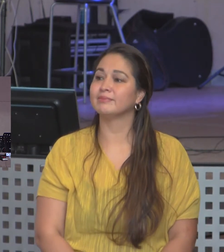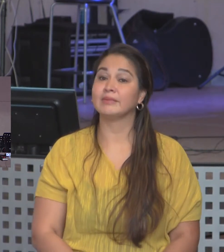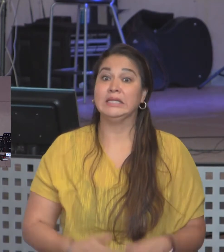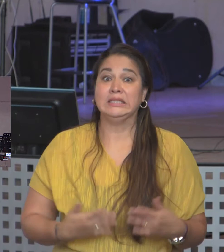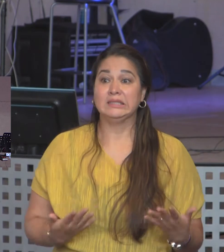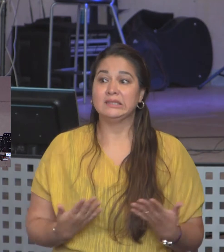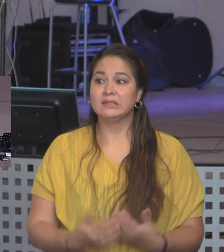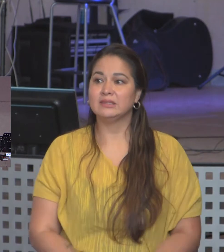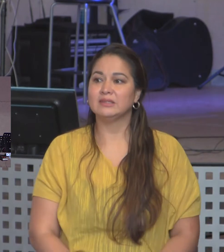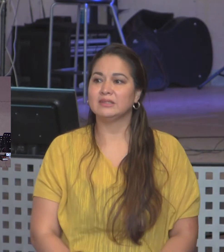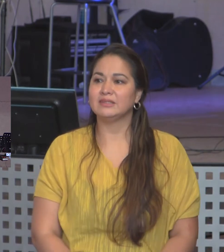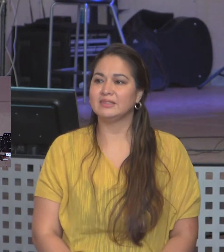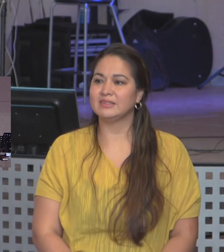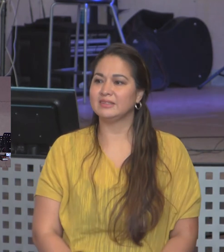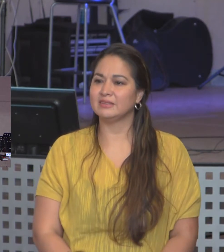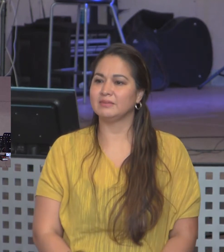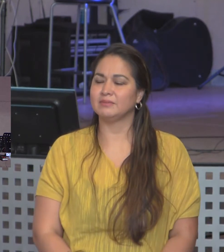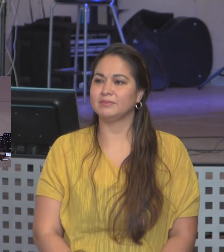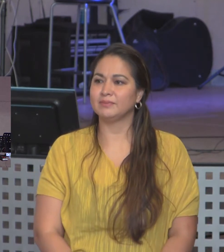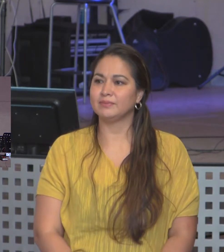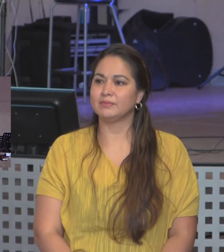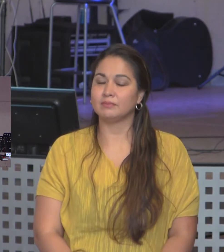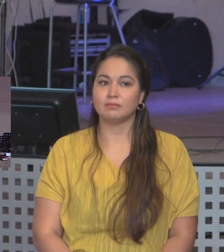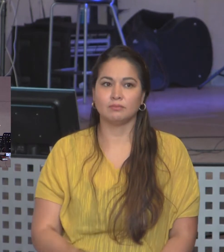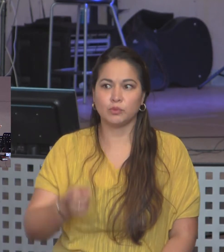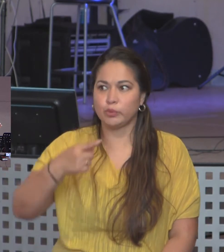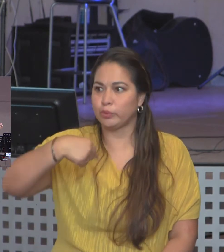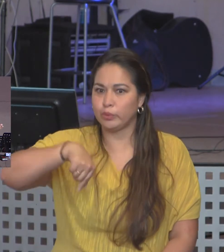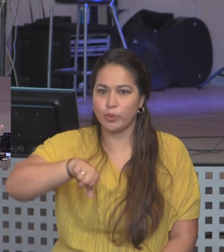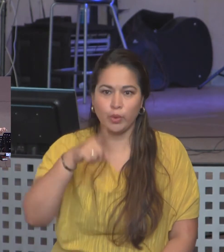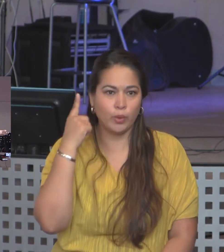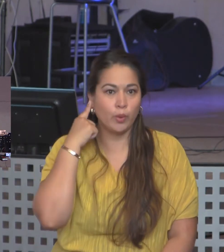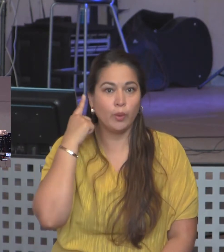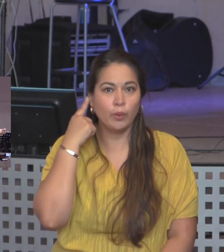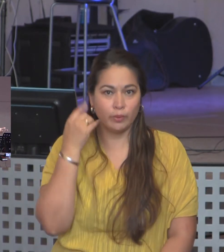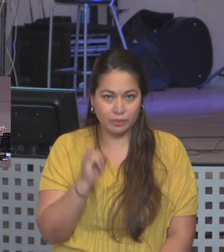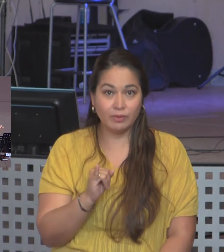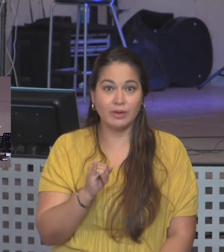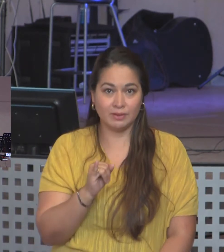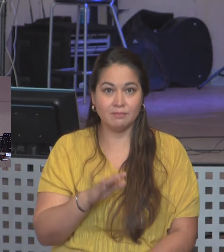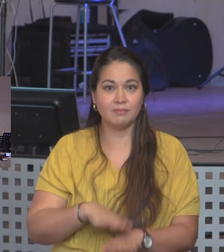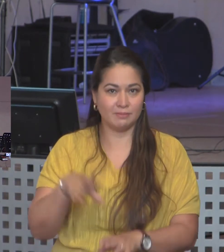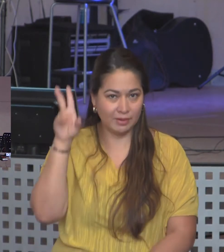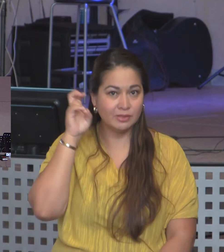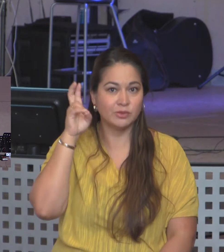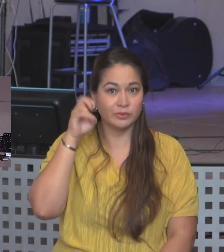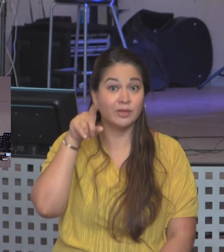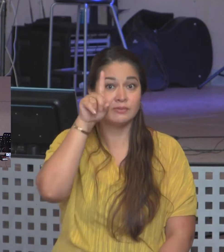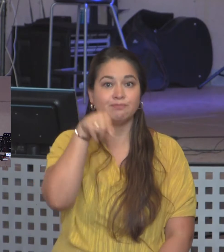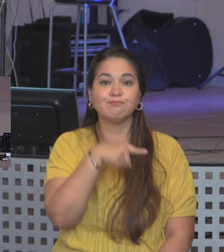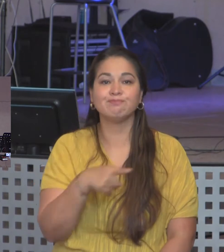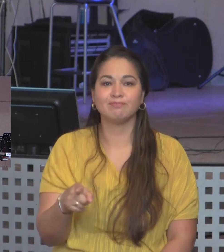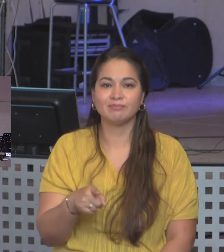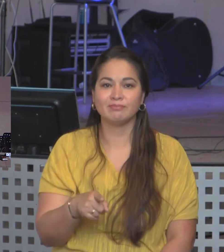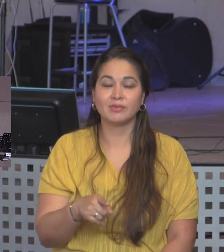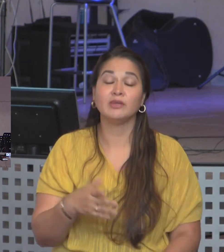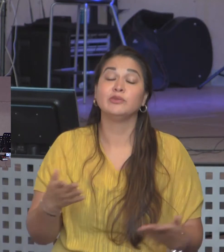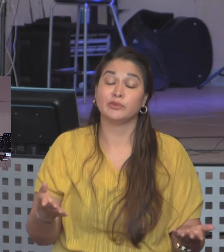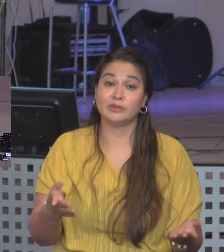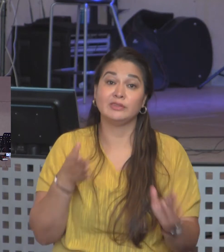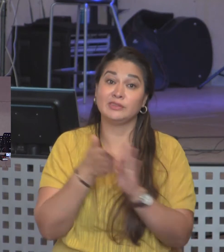Realmente casi es una perogrullada, como dirían. Pues todos tenemos oídos para oír. Por lo tanto,